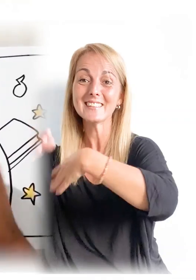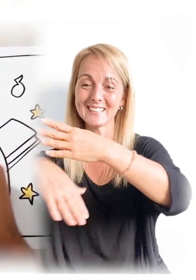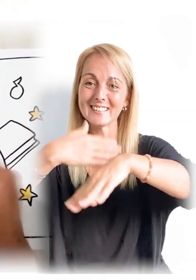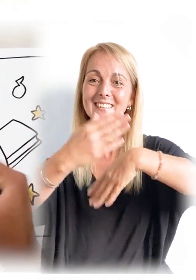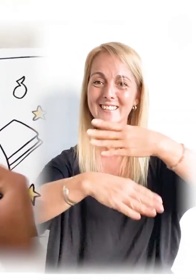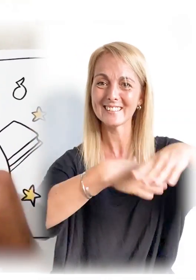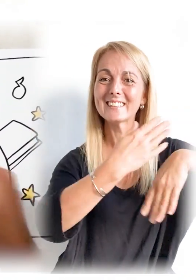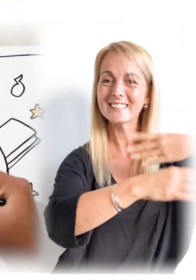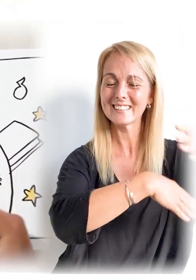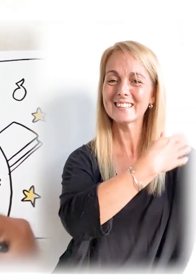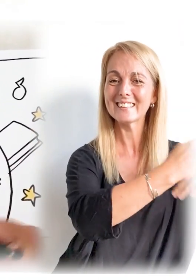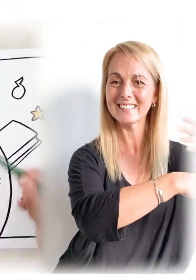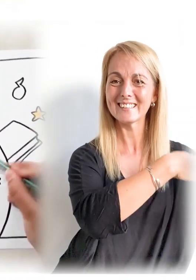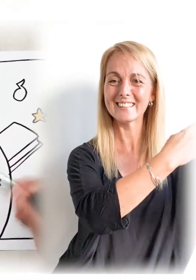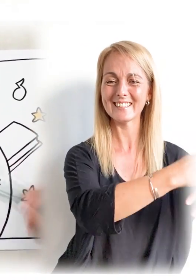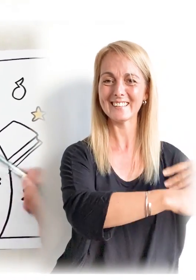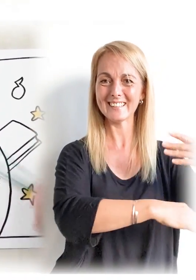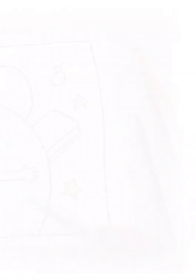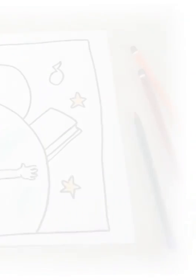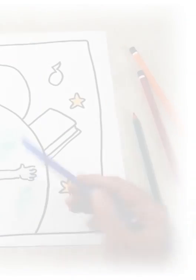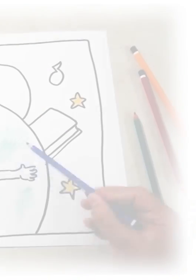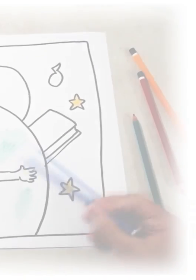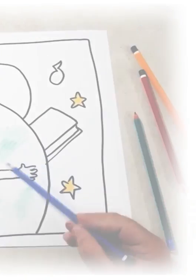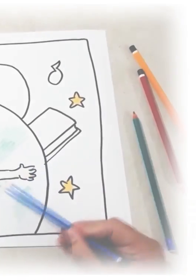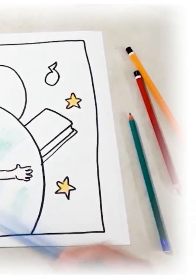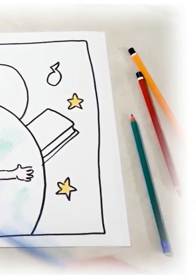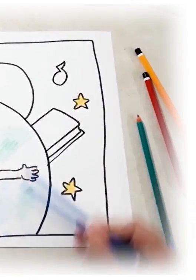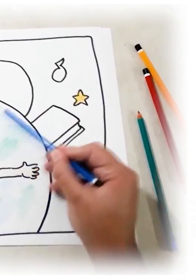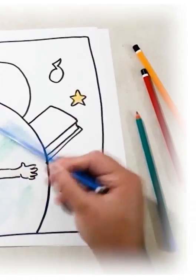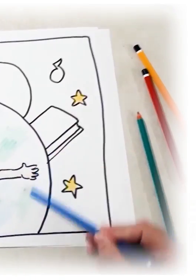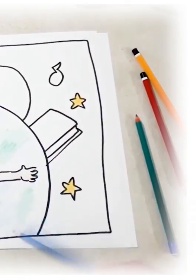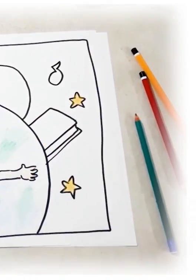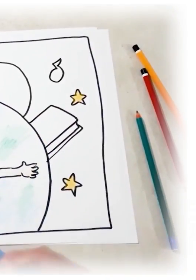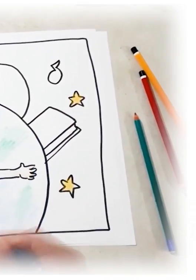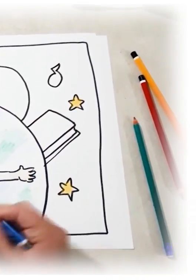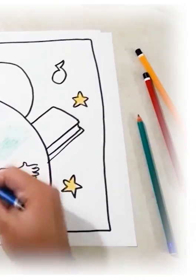de mis propios juegos.